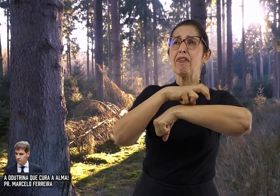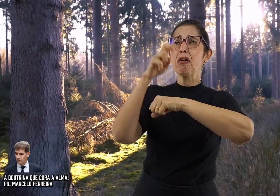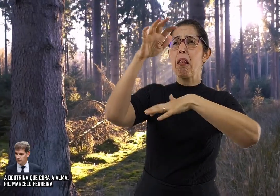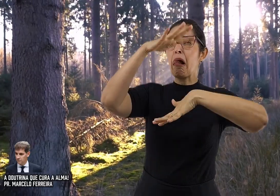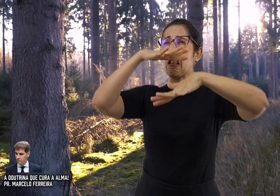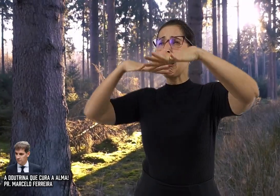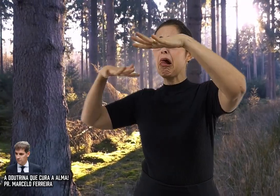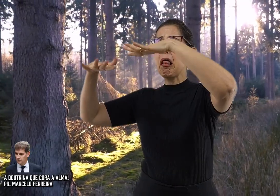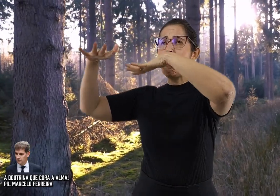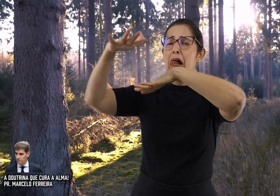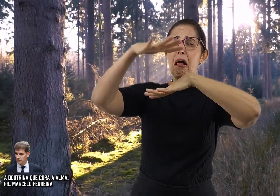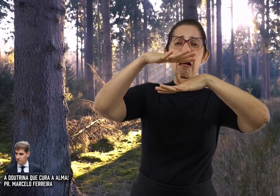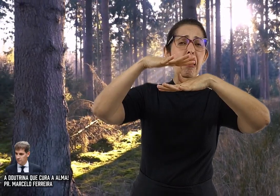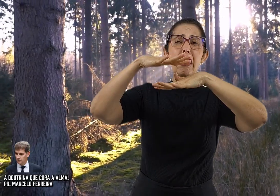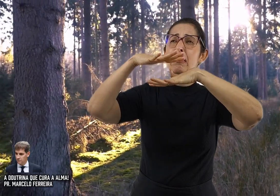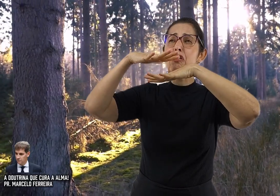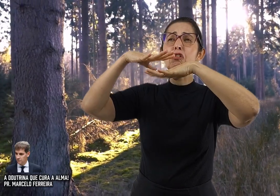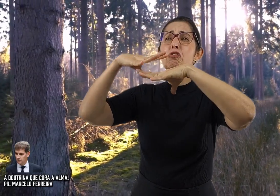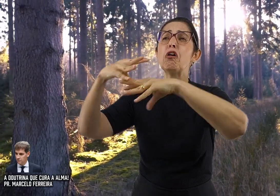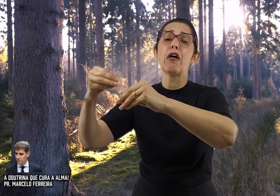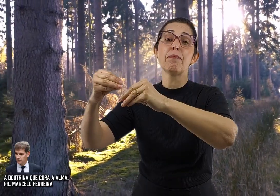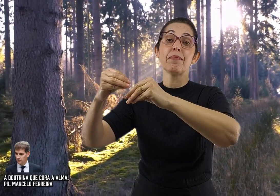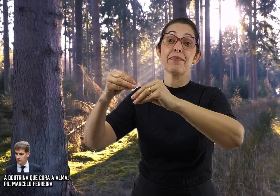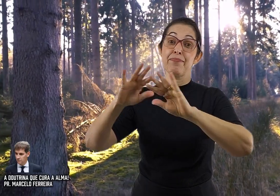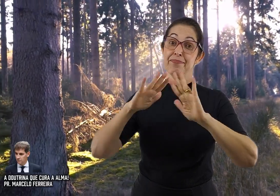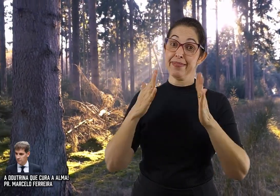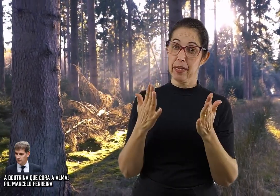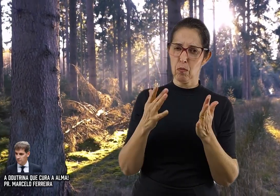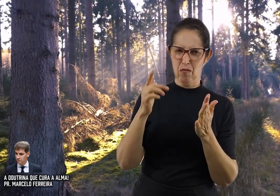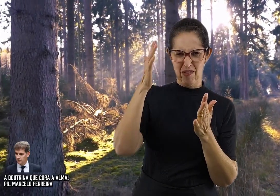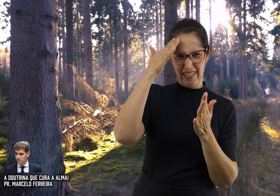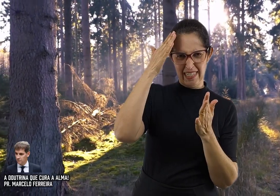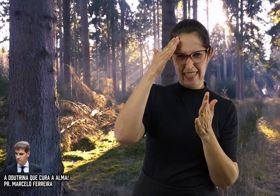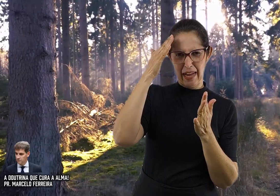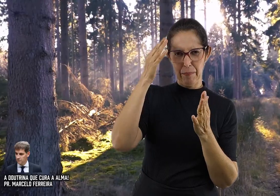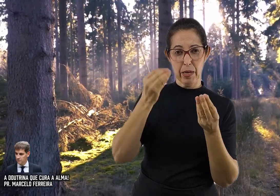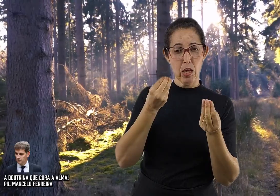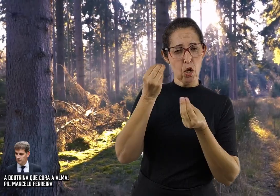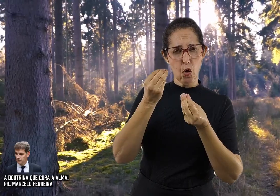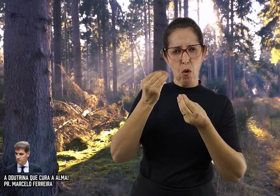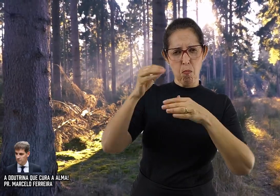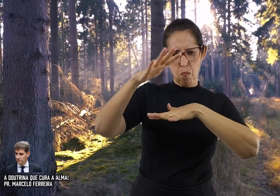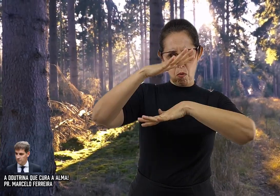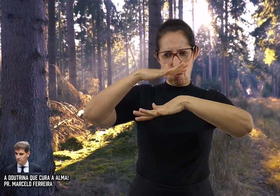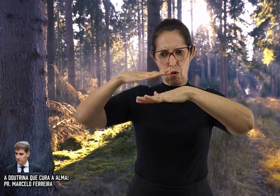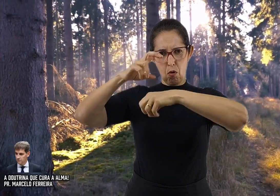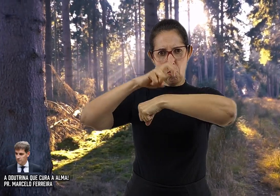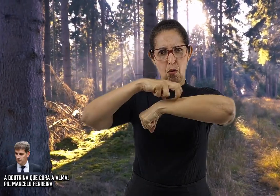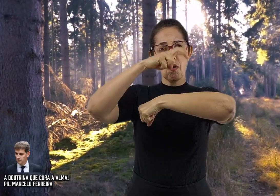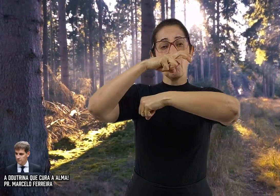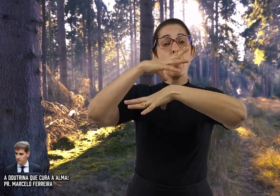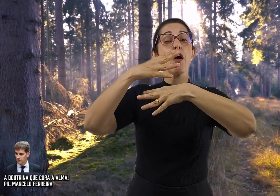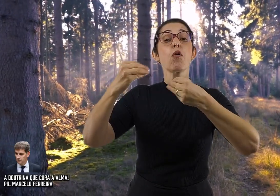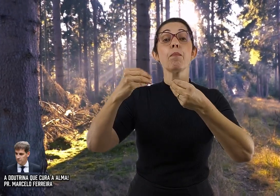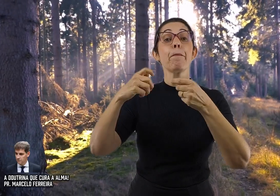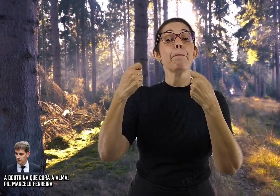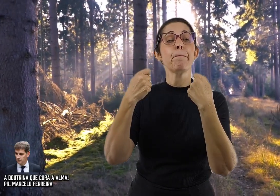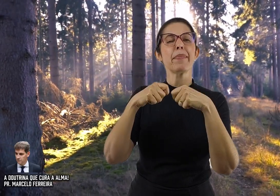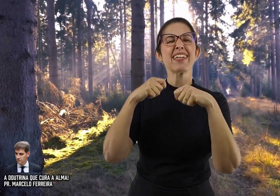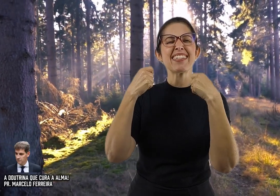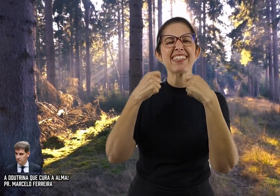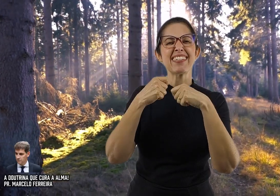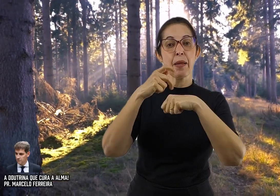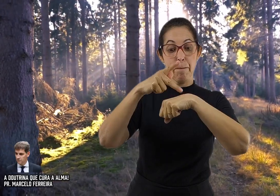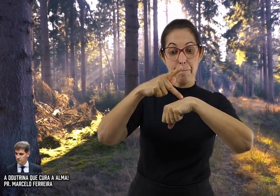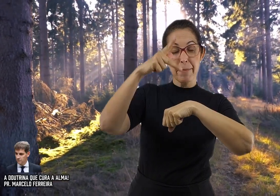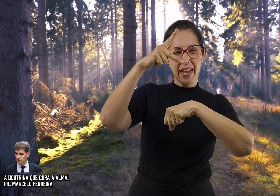gafanhoto. Não sei se os irmãos sabem, mas a única forma natural de você desviar uma nuvem de gafanhoto é uma chuva de